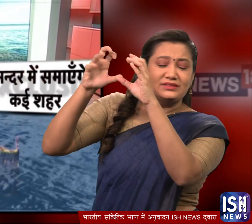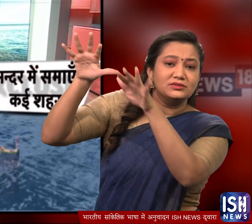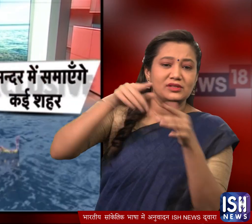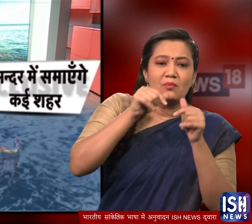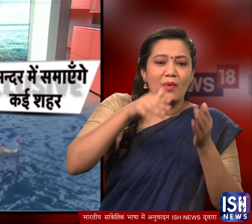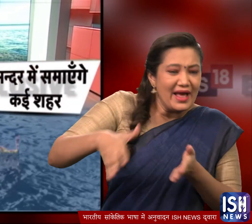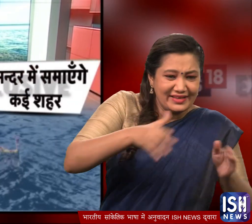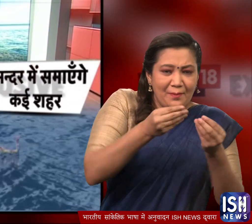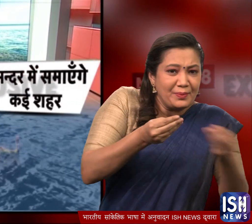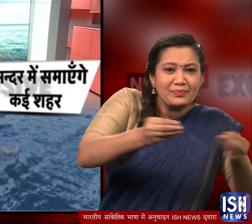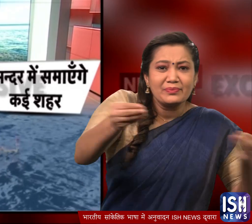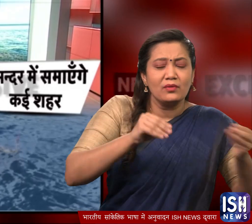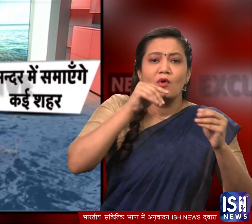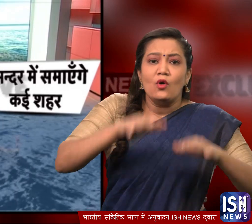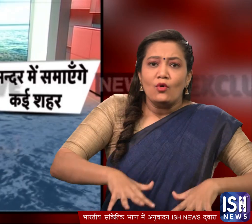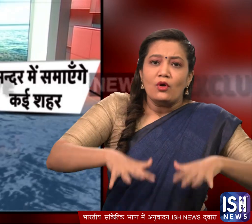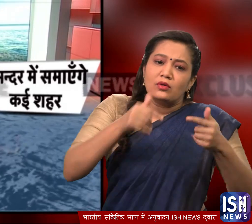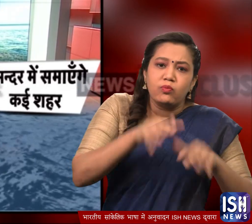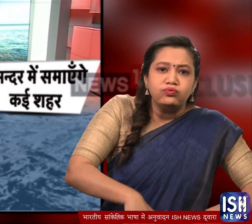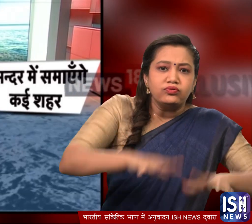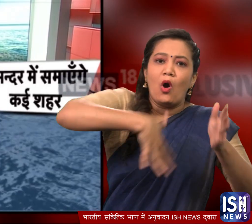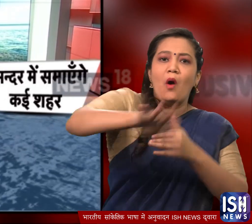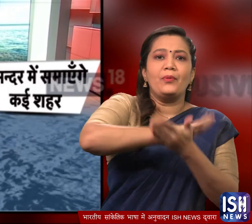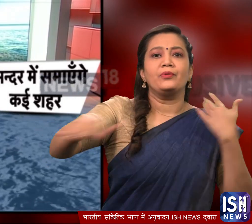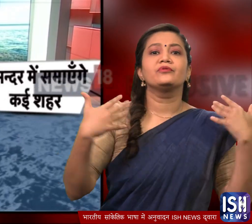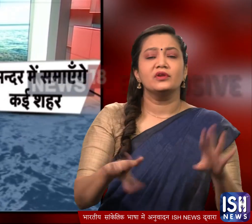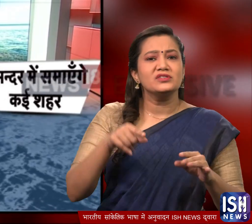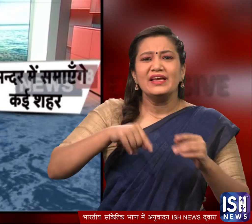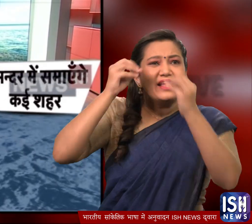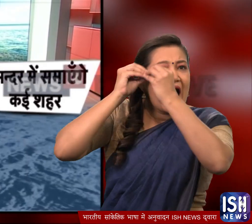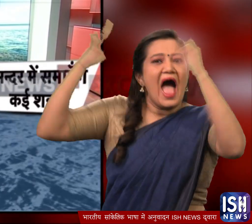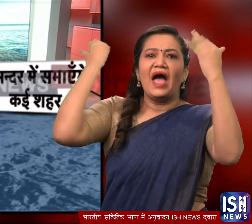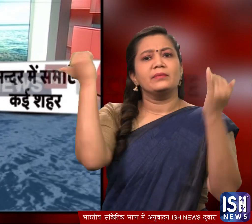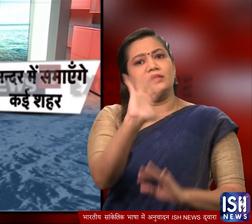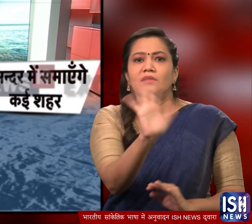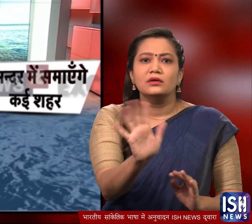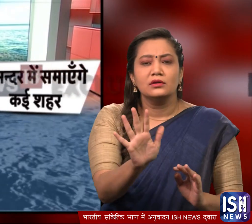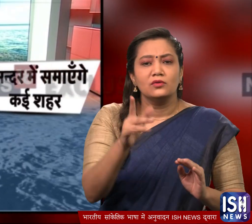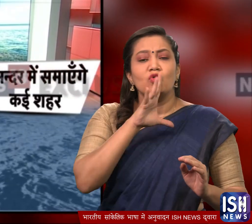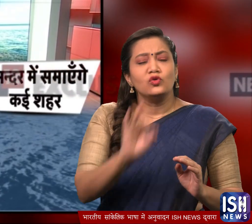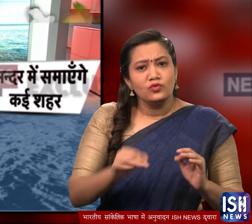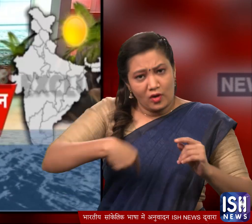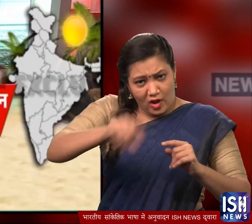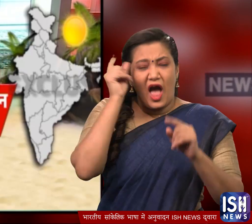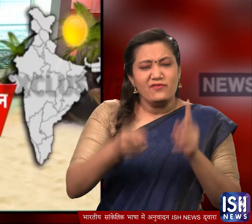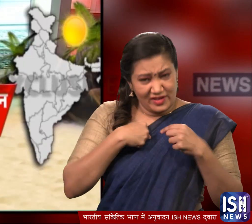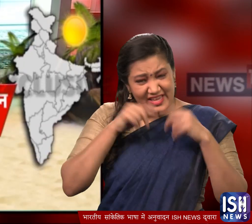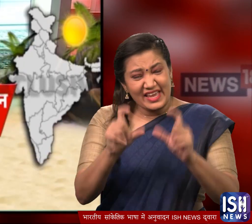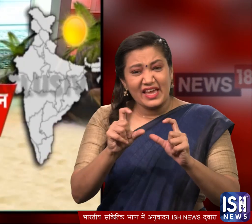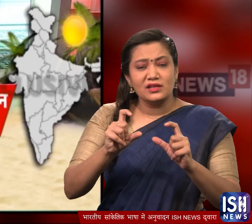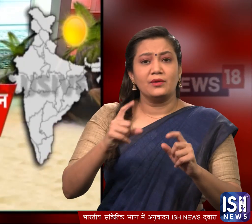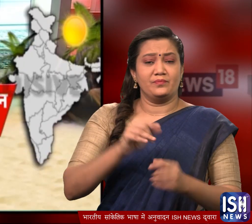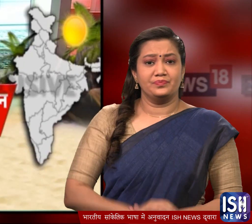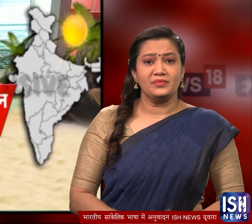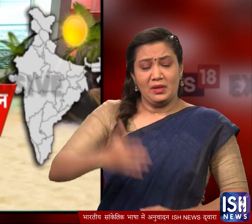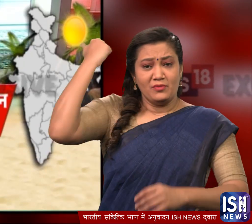समंदर किनारे बसे शहरों की कई बस्तियां भी डूब चुकी होंगी। और यह सिर्फ काल्पनिक डर नहीं है, क्योंकि हम लोगों के लिए एक बड़ी